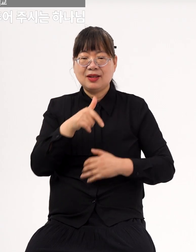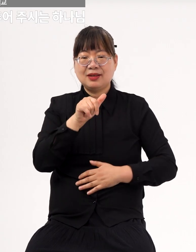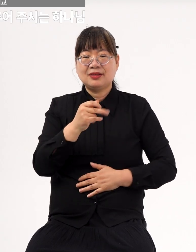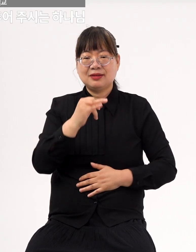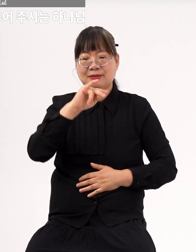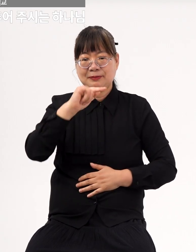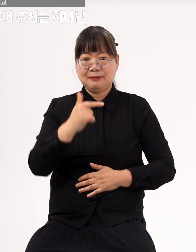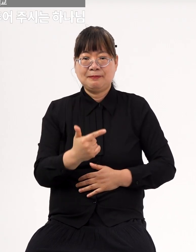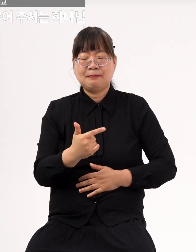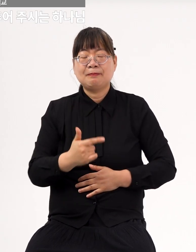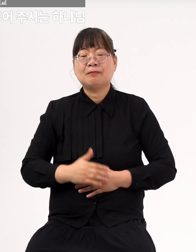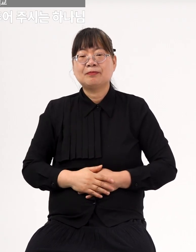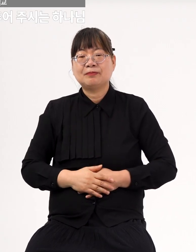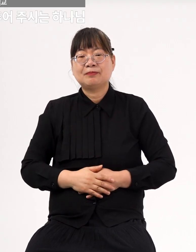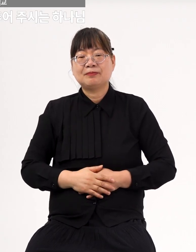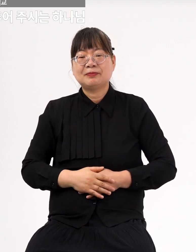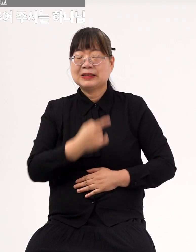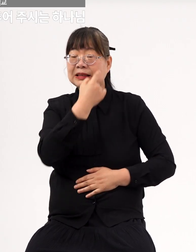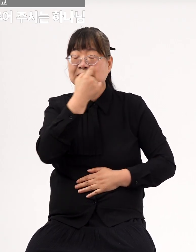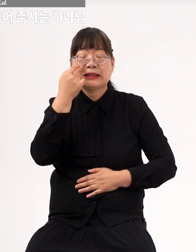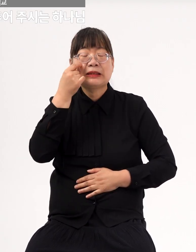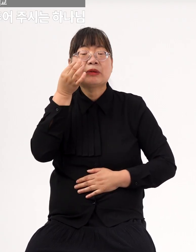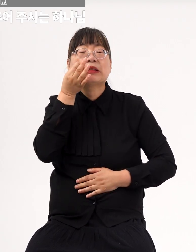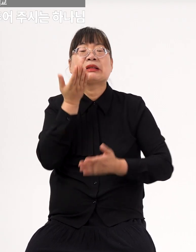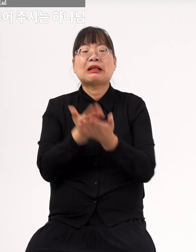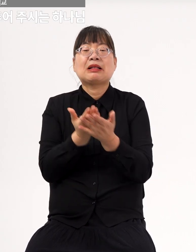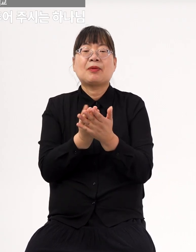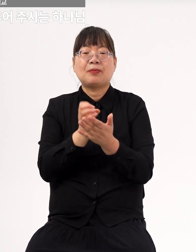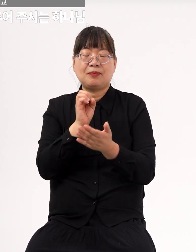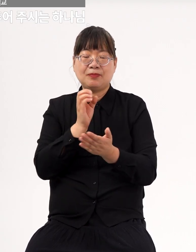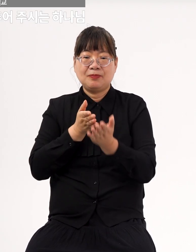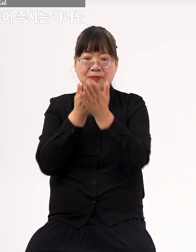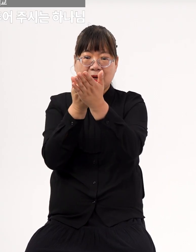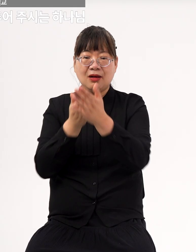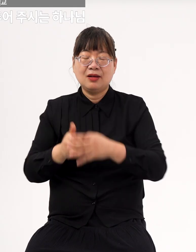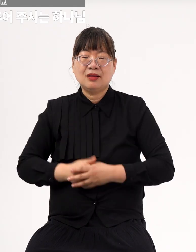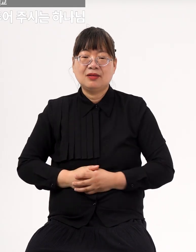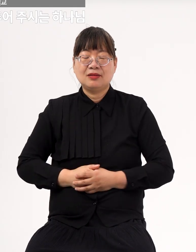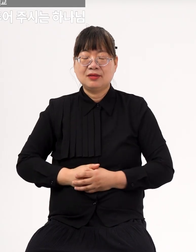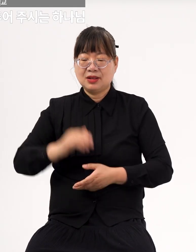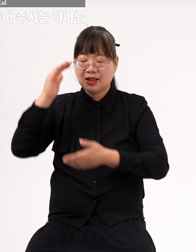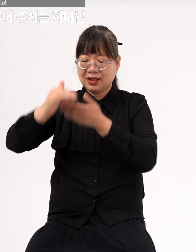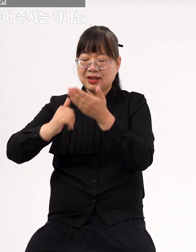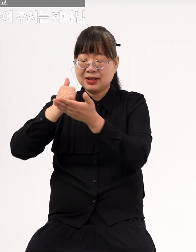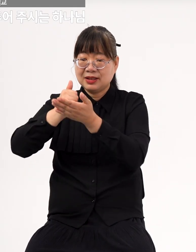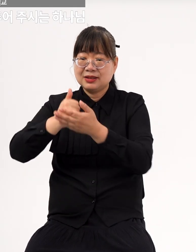기드온은 증표를 요구합니다. 하나님,